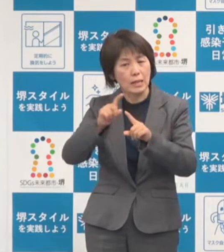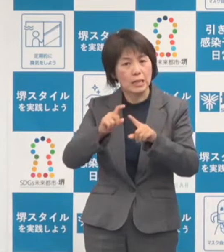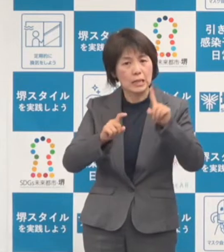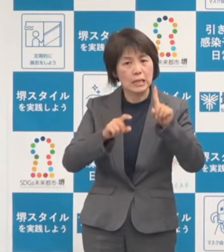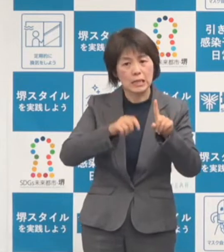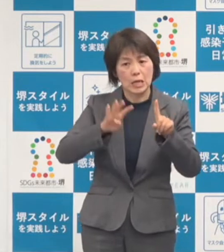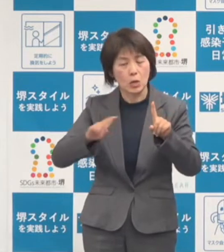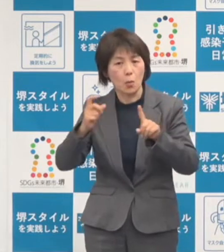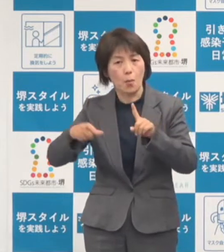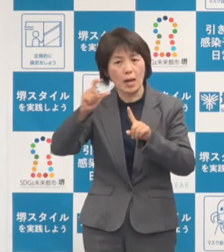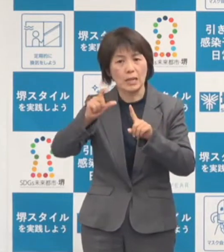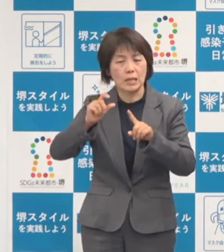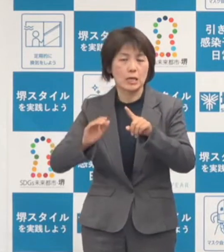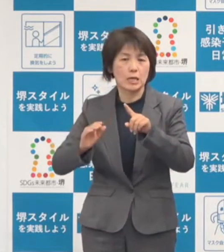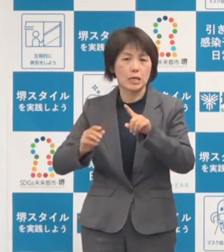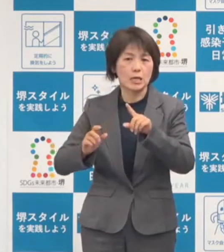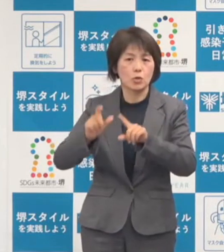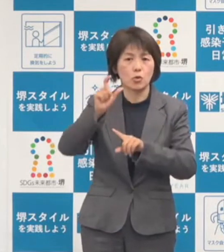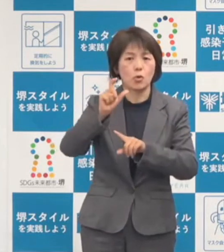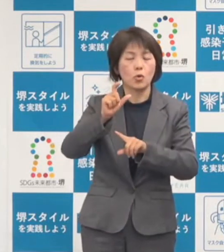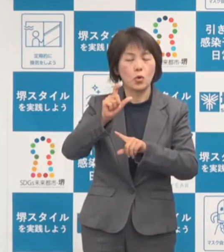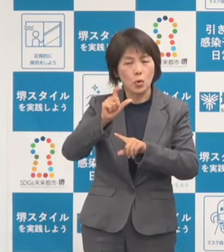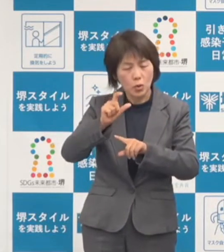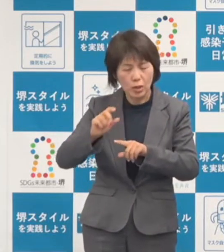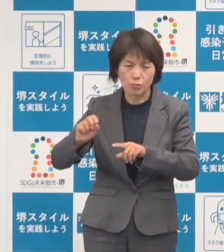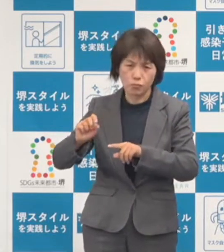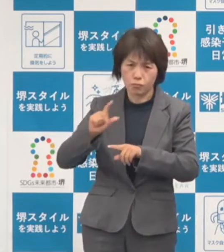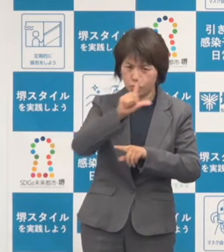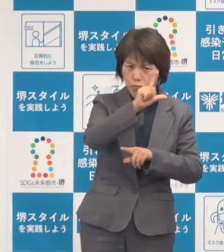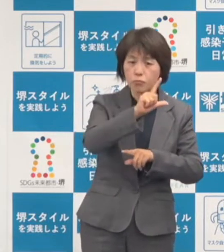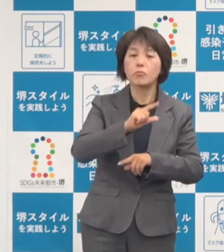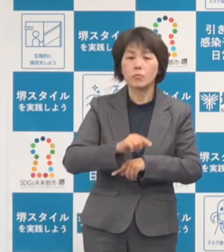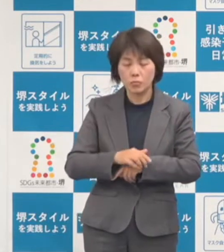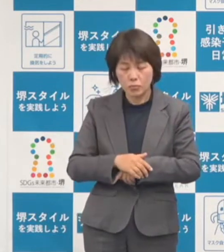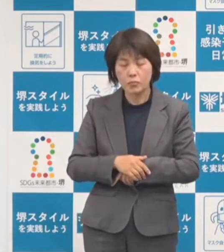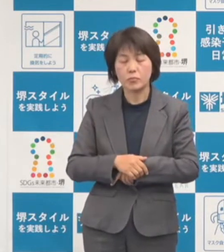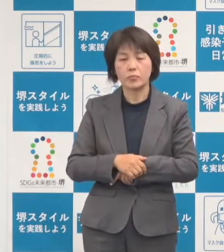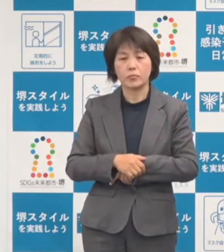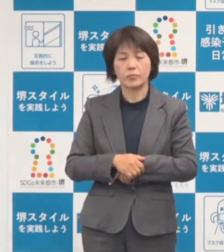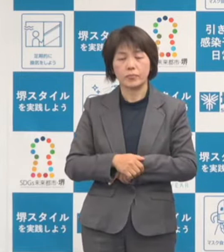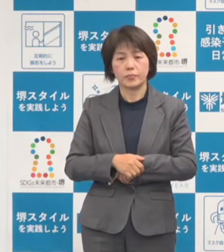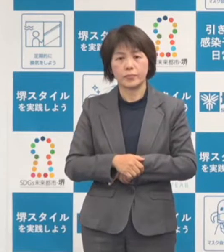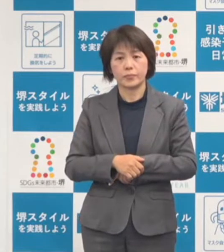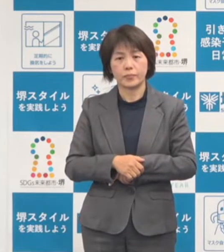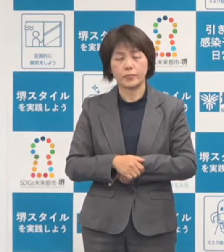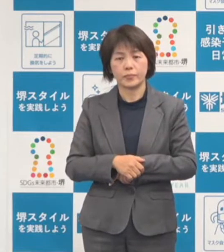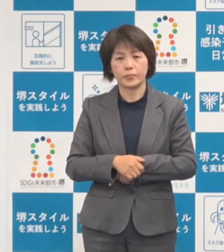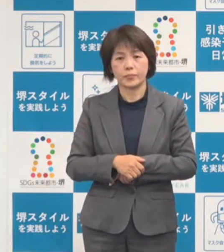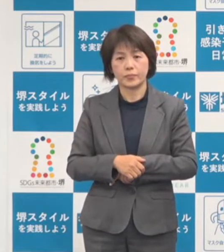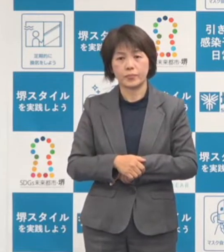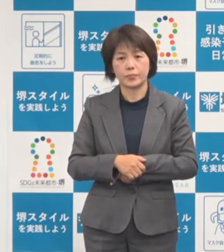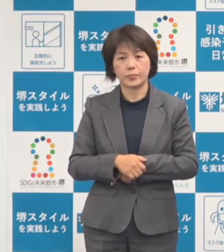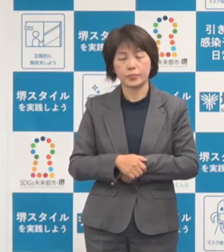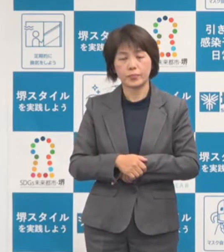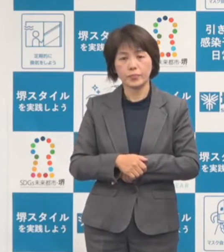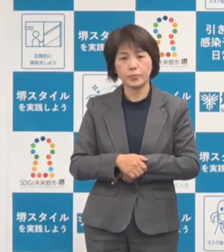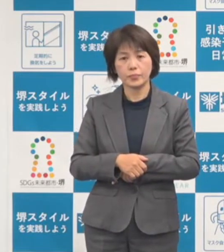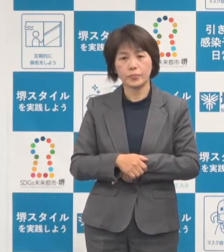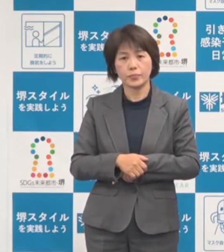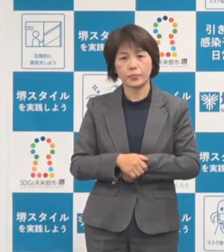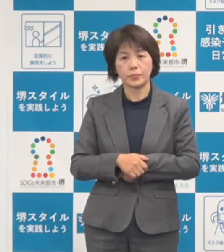倍以上という伸び率、増加の幅も大きくなっております。